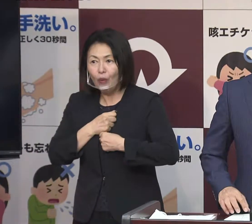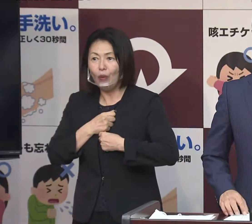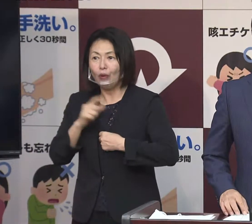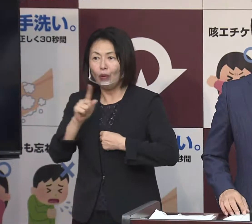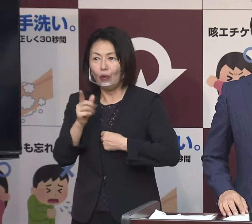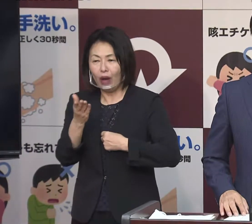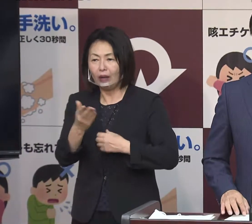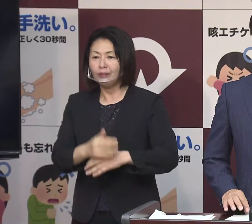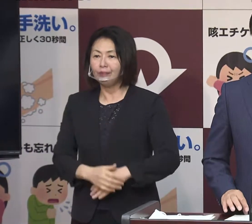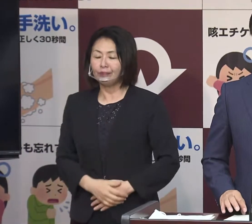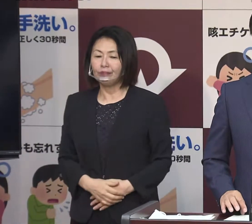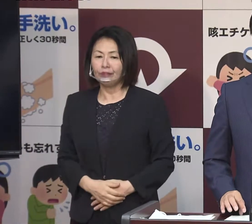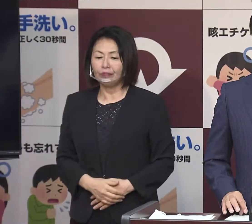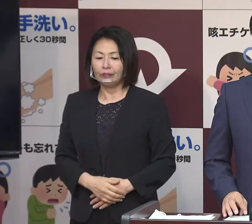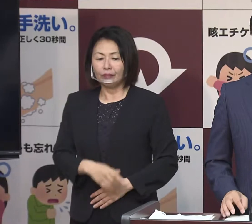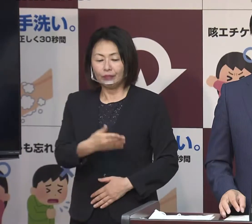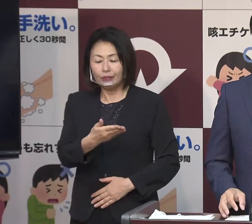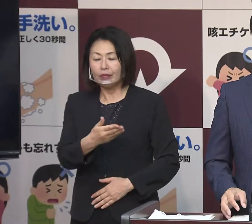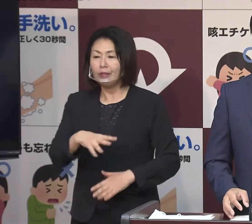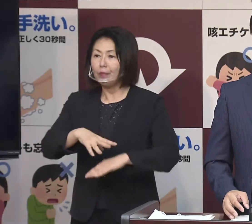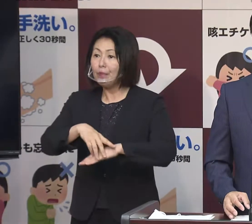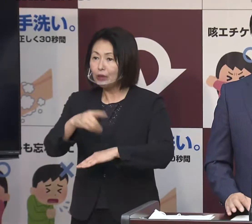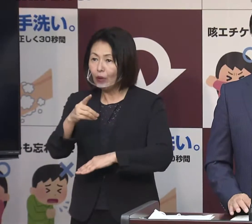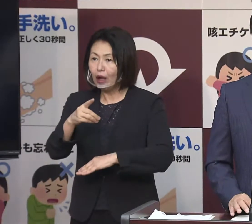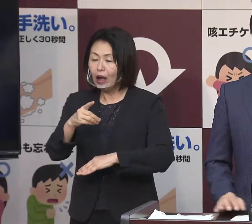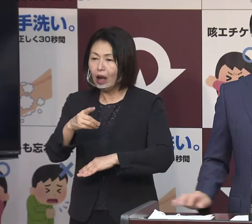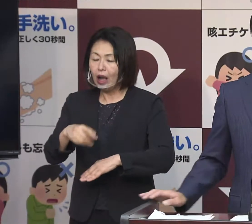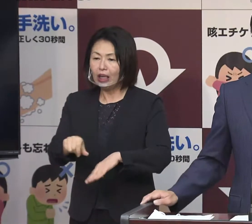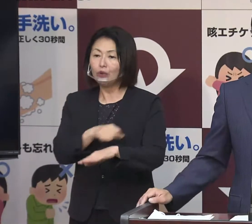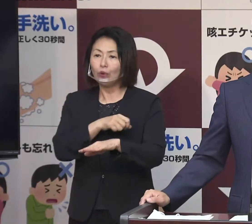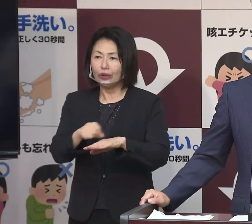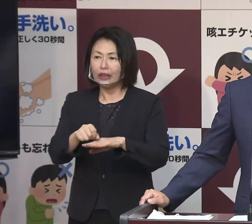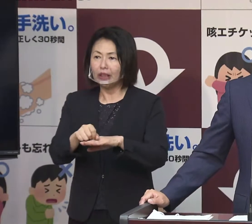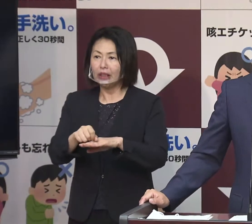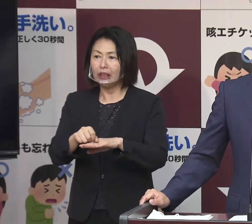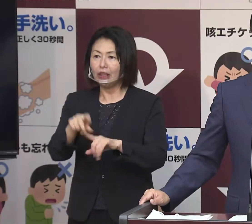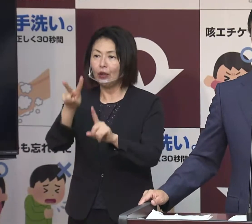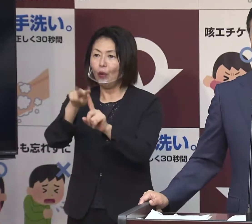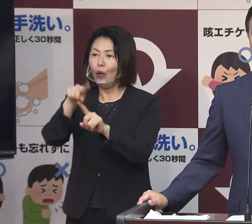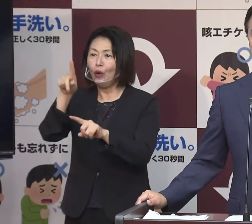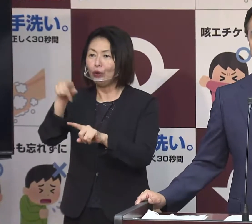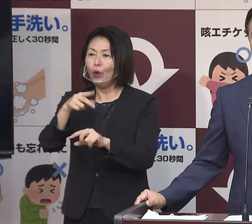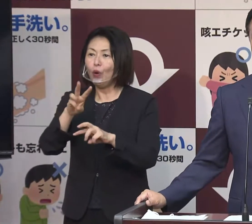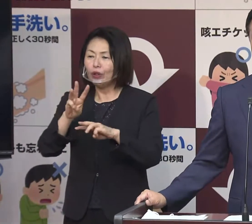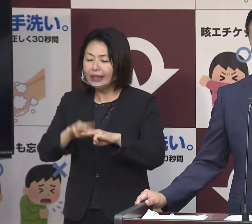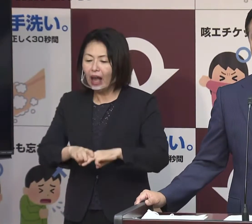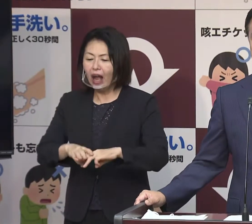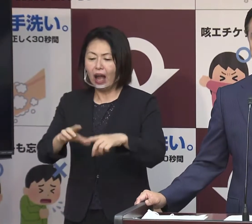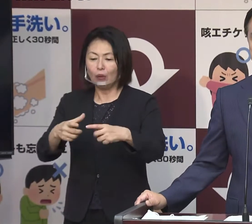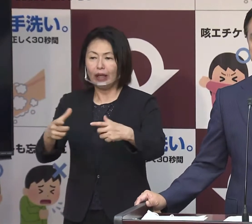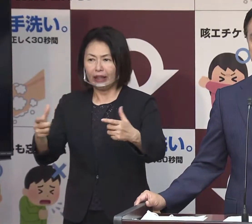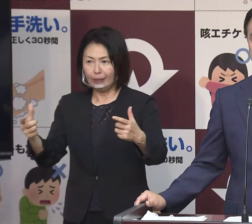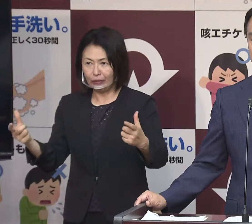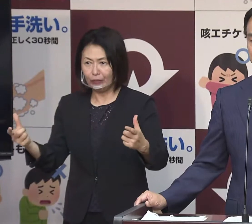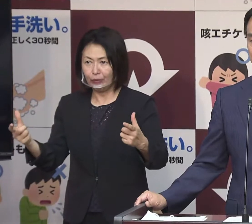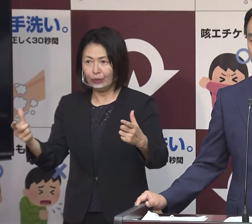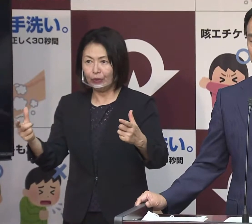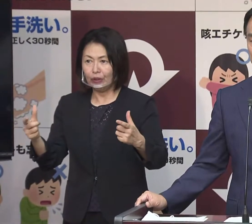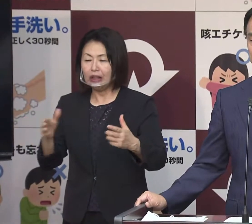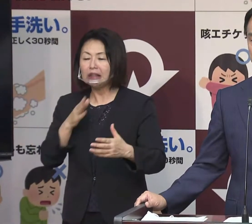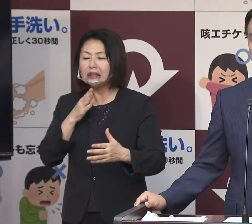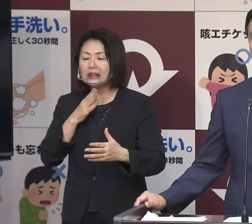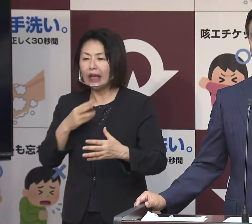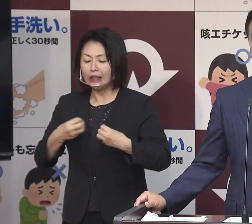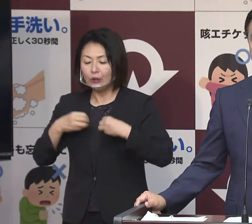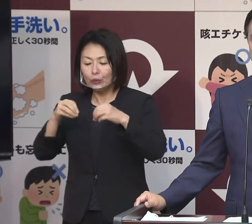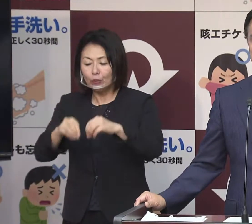要 請を求めるわけではない、原点を求めるわけではないということです。この地域で今、営業がする店は、続くにかかると思うんですけれども、この地域を利用される場合に注意点、県民に対して出かけました